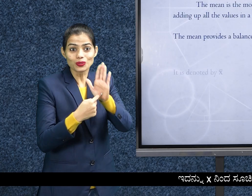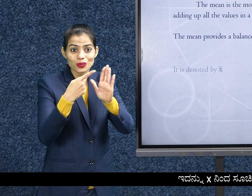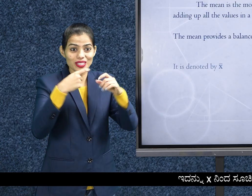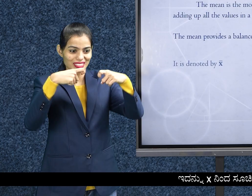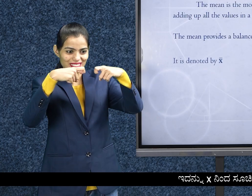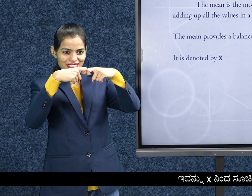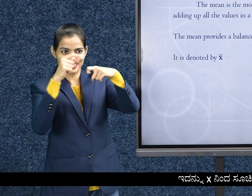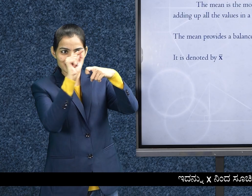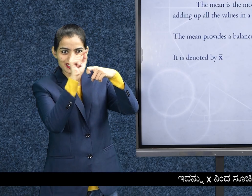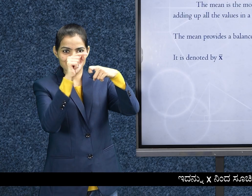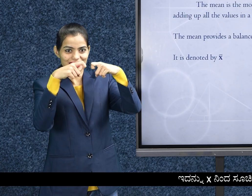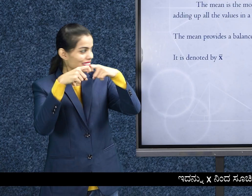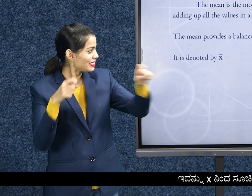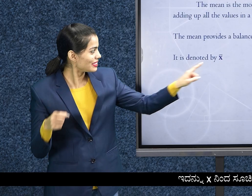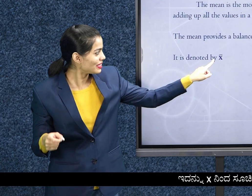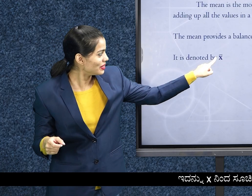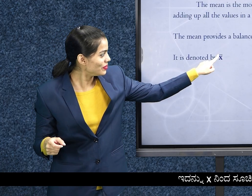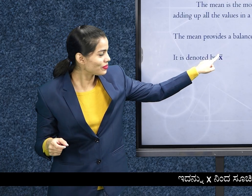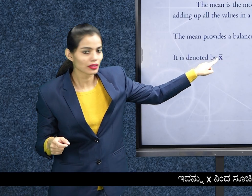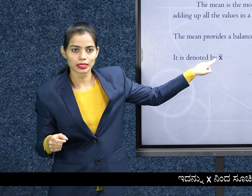ಇದನ್ನ x ನಿಂದ ಸೂಚಿಸಲಾಗುತ್ತೆ.